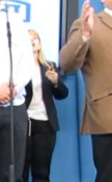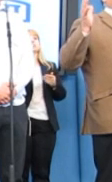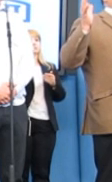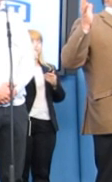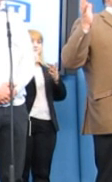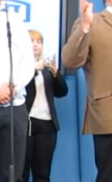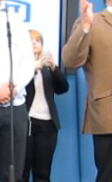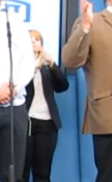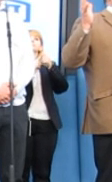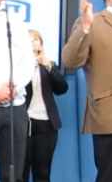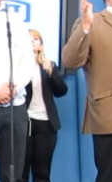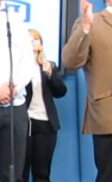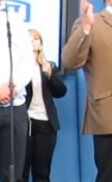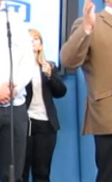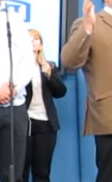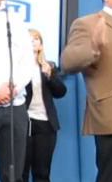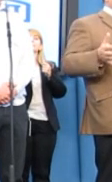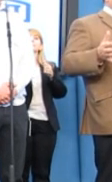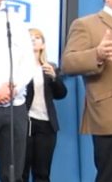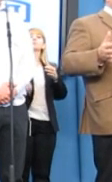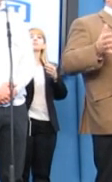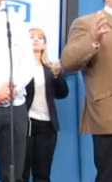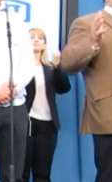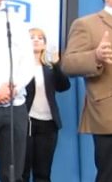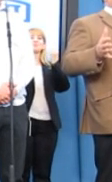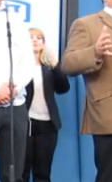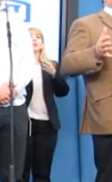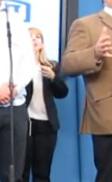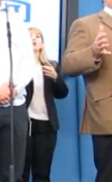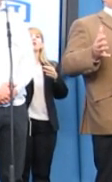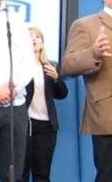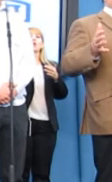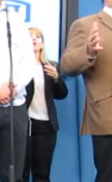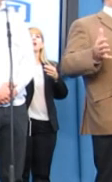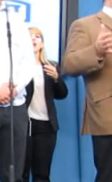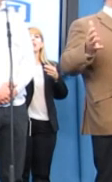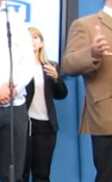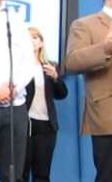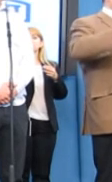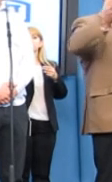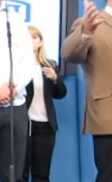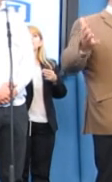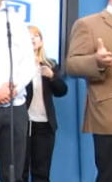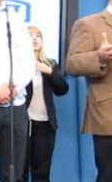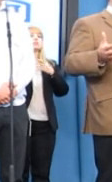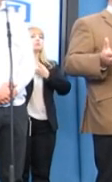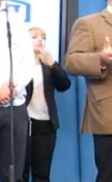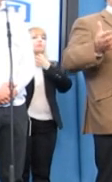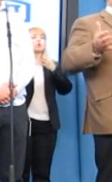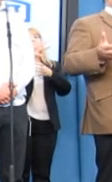do pana mecenasa Rogalskiego. Posługuje się on tylko wiedzą, którą mamy publicznie